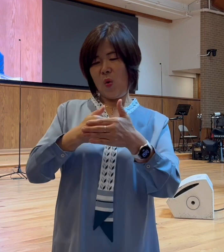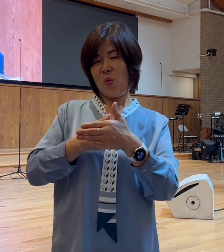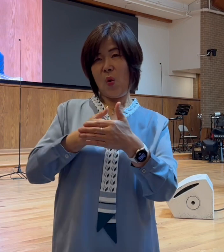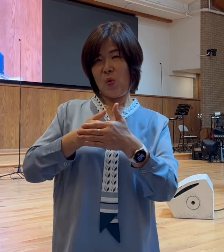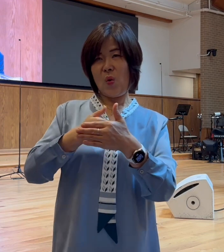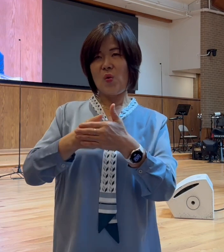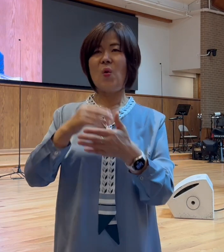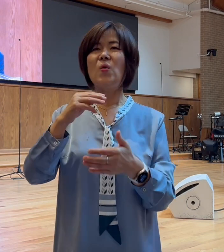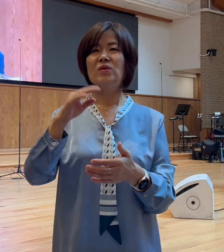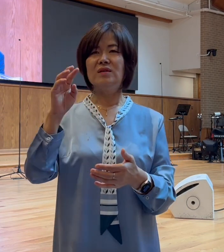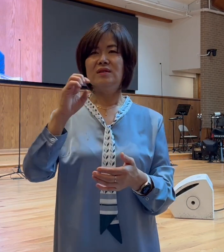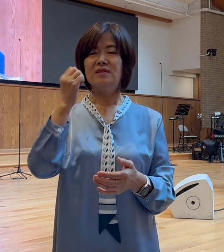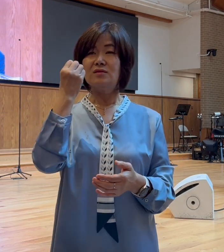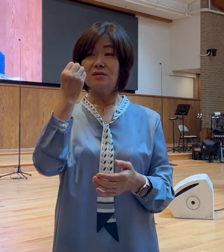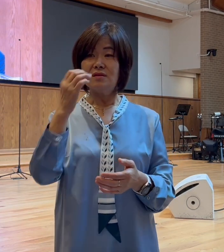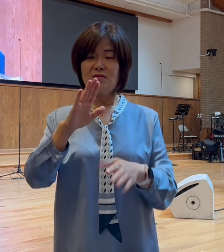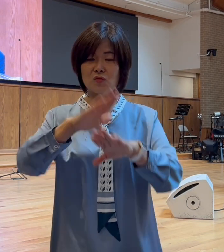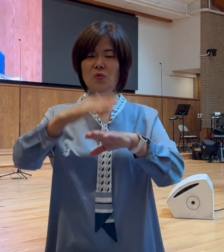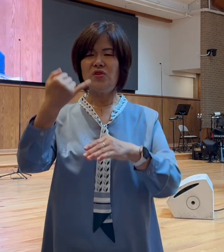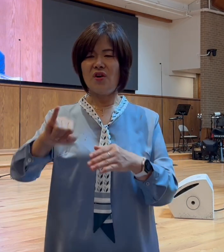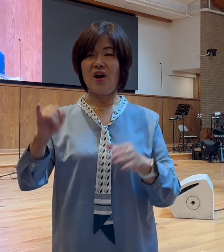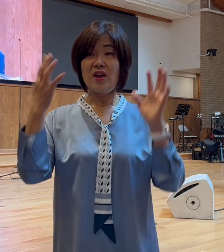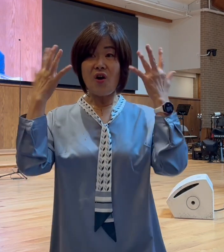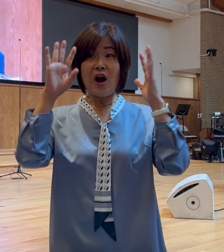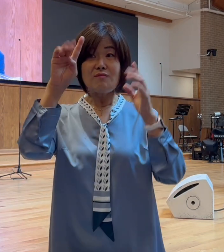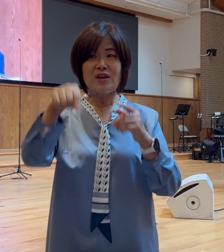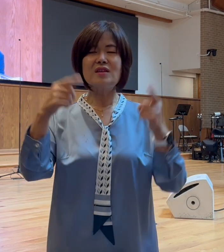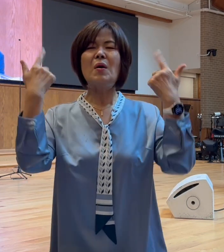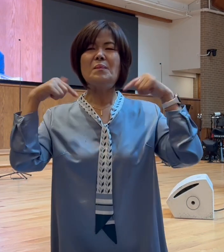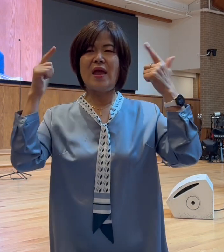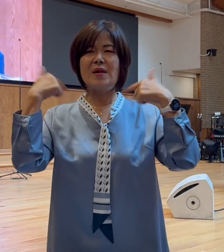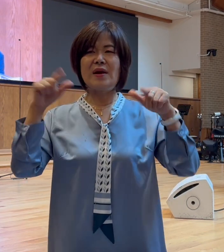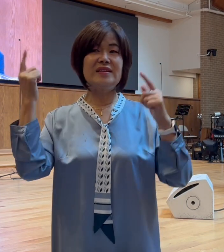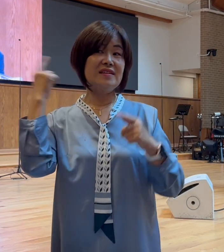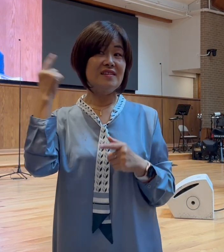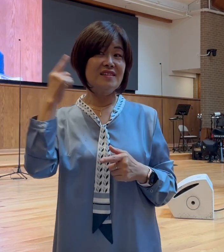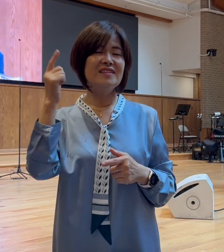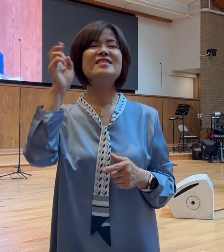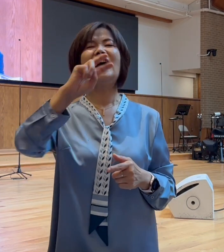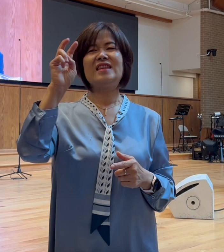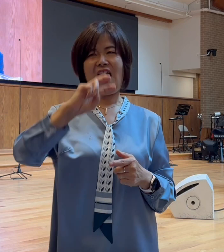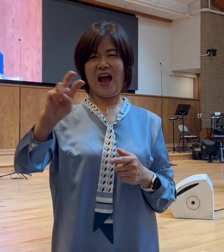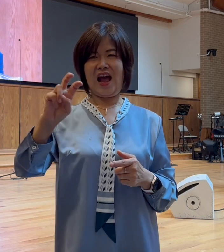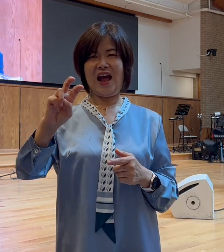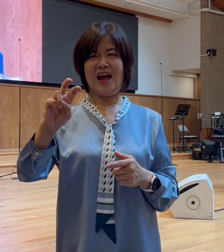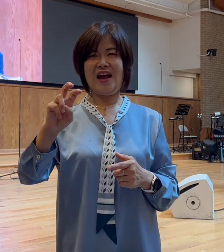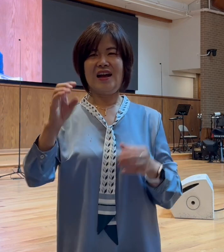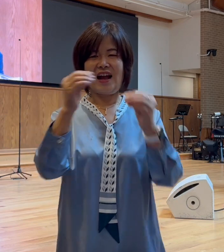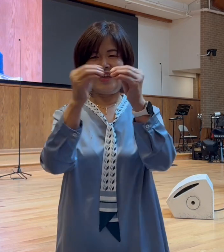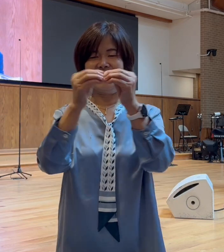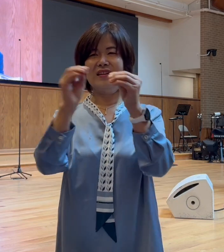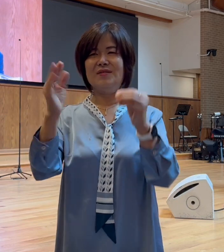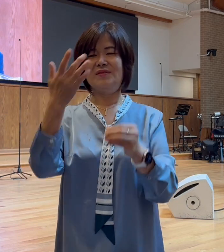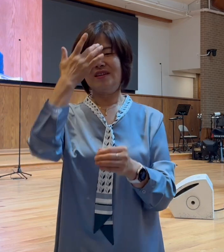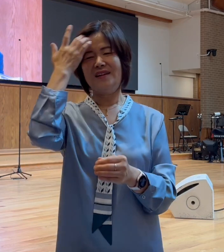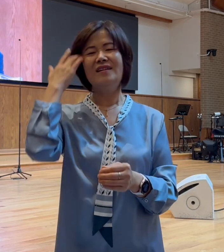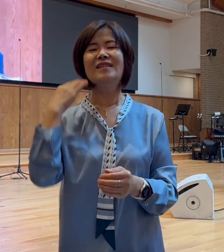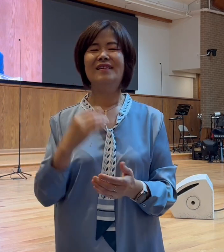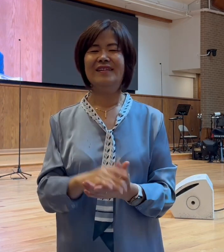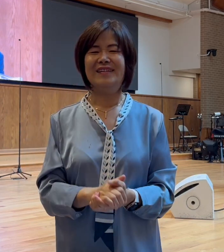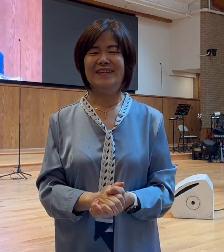3달짜리 저희 손녀가 영화부에서 매일같이 듣는 노래입니다. 아직은 못합니다, 노래를.